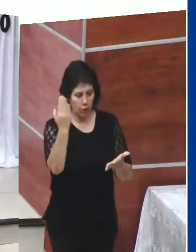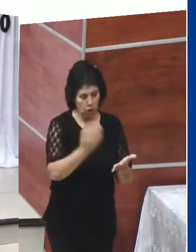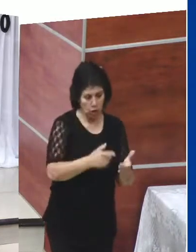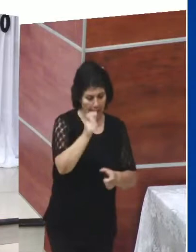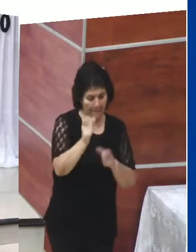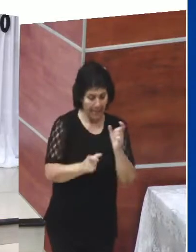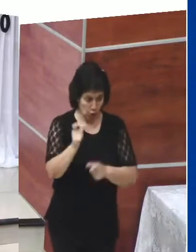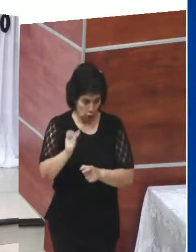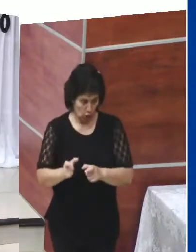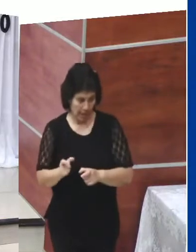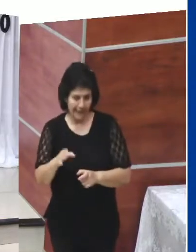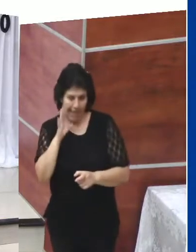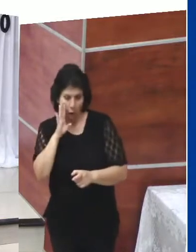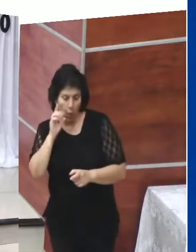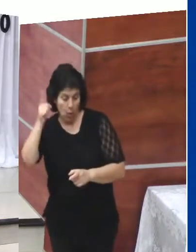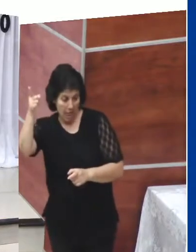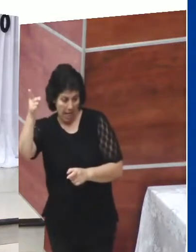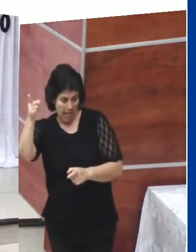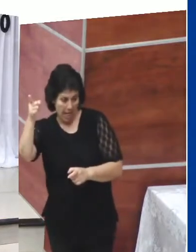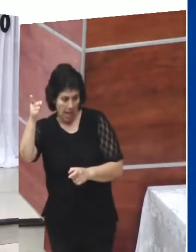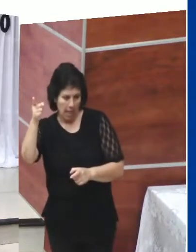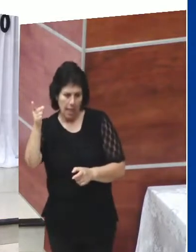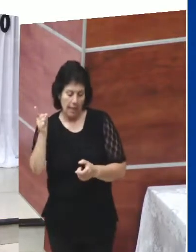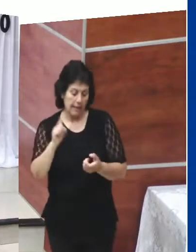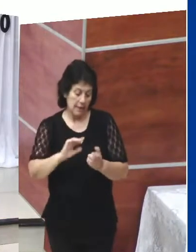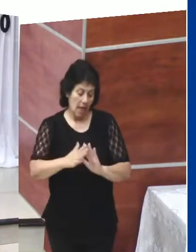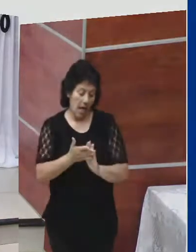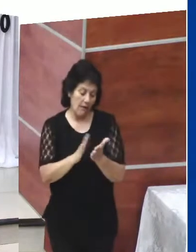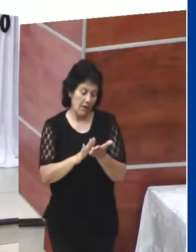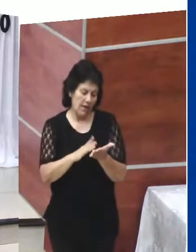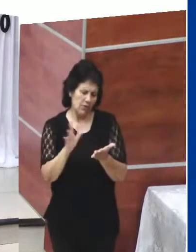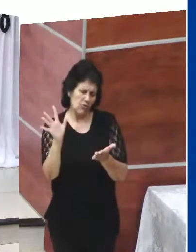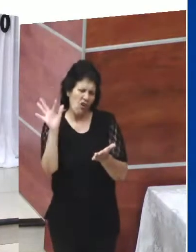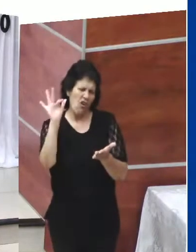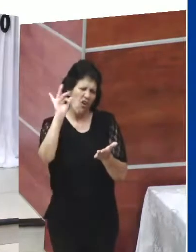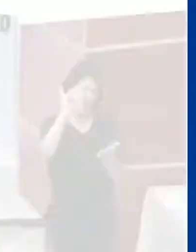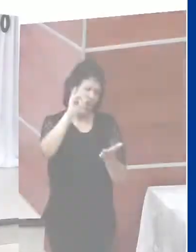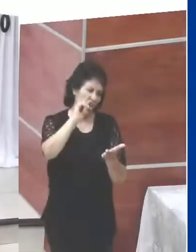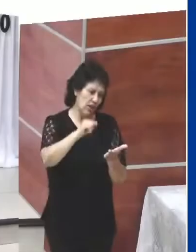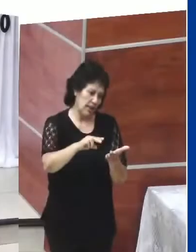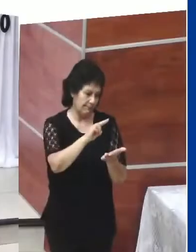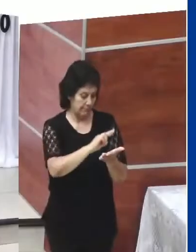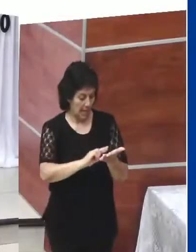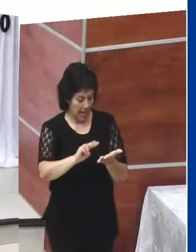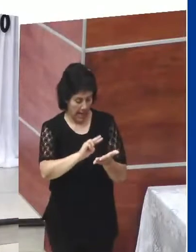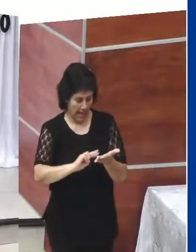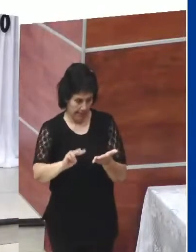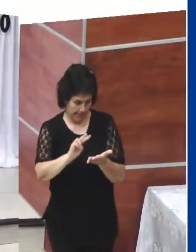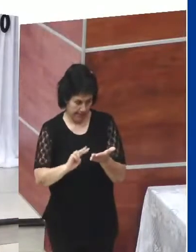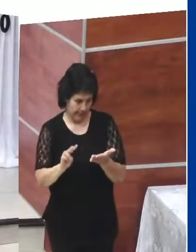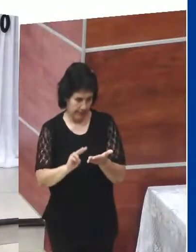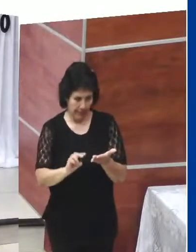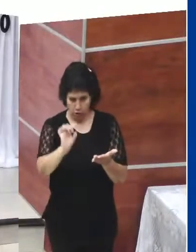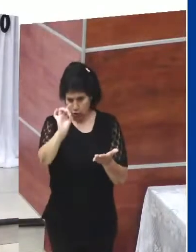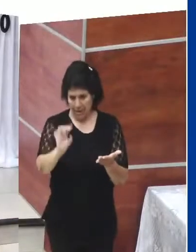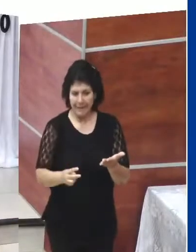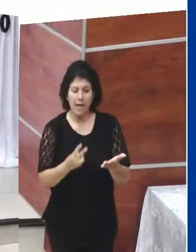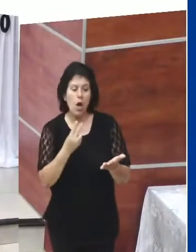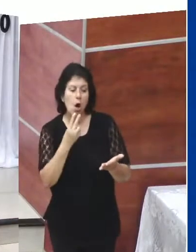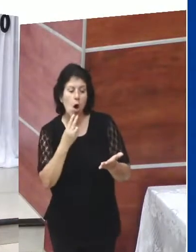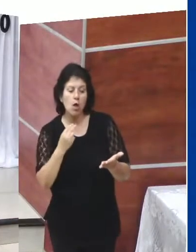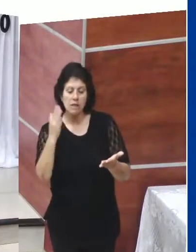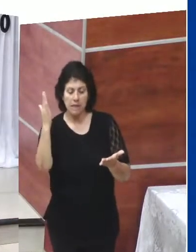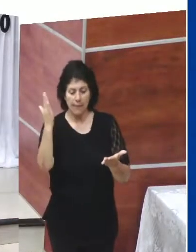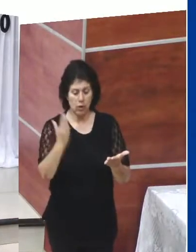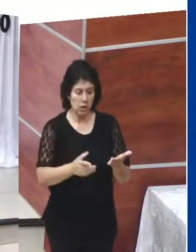de Estados Unidos lee la Biblia todos los días. ¿Del 100%? El 11%. ¿Cómo